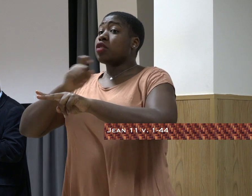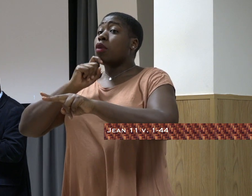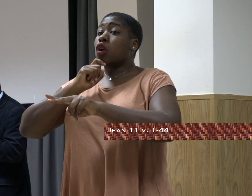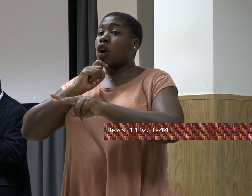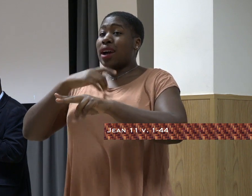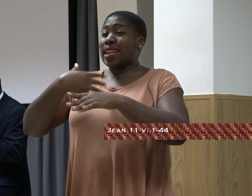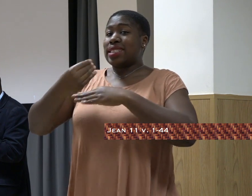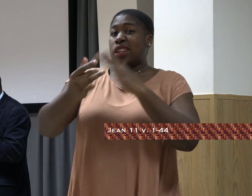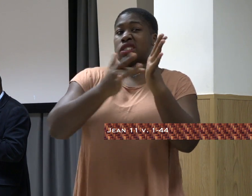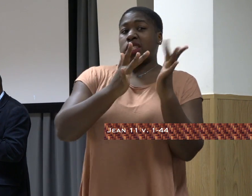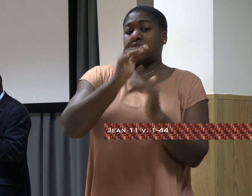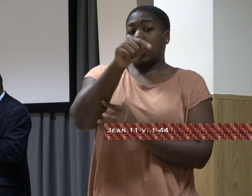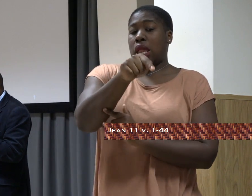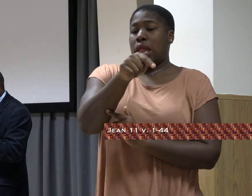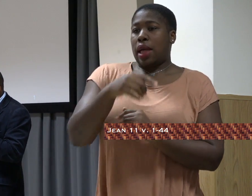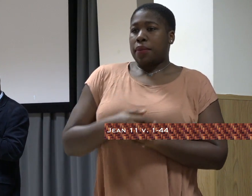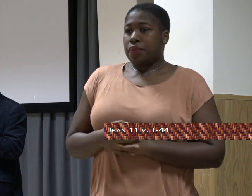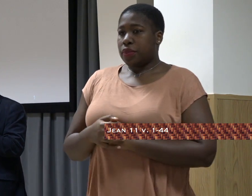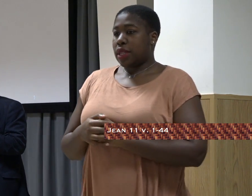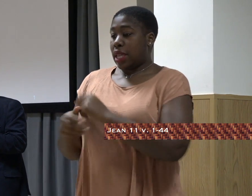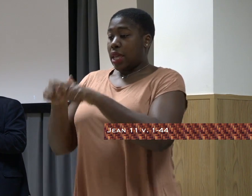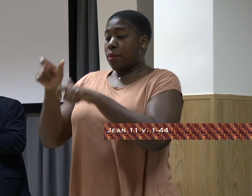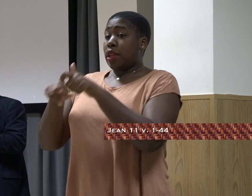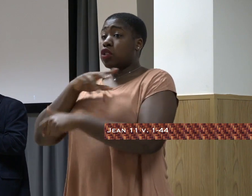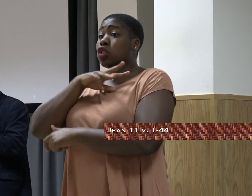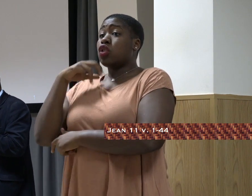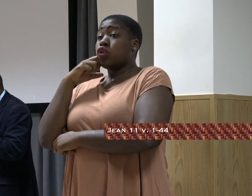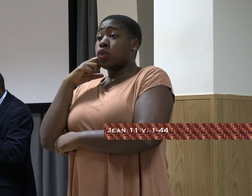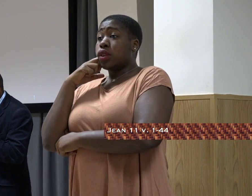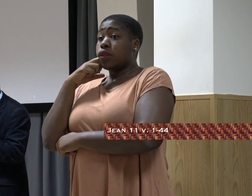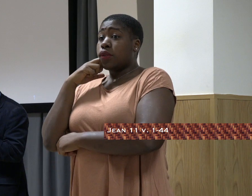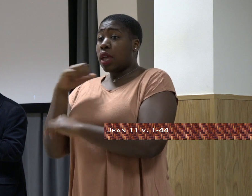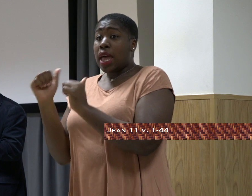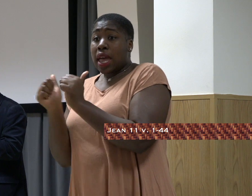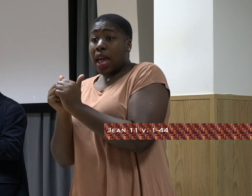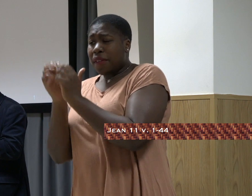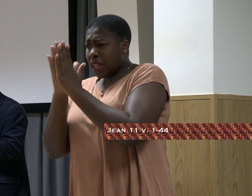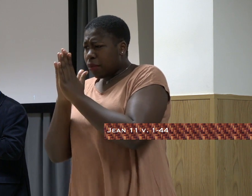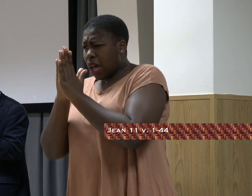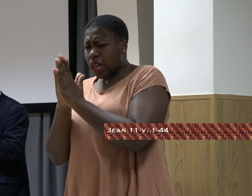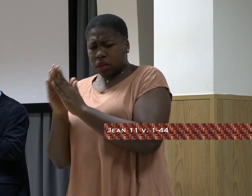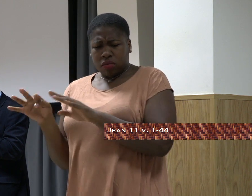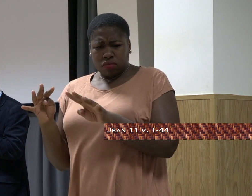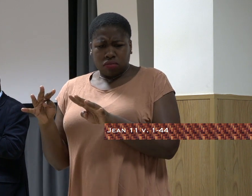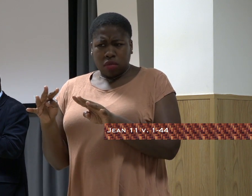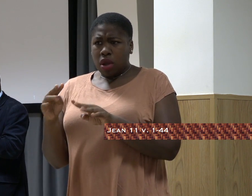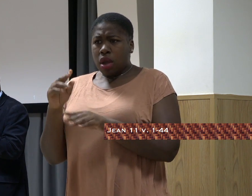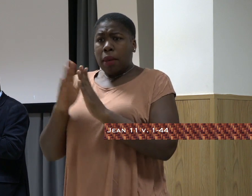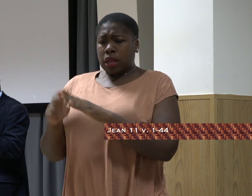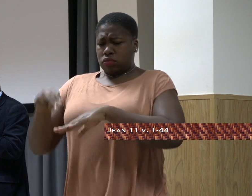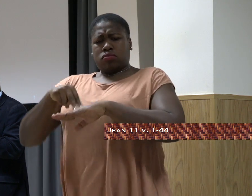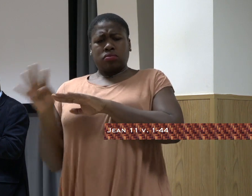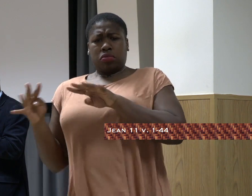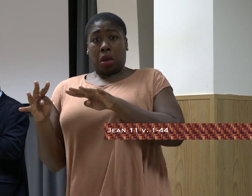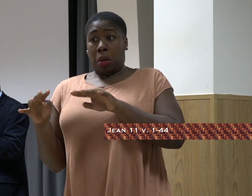rencontré. Les Juifs qui étaient avec Marie dans la maison et qui la consolaient, l'ayant vue se lever promptement et sortir,